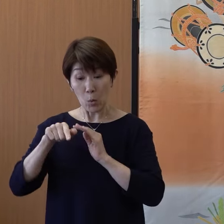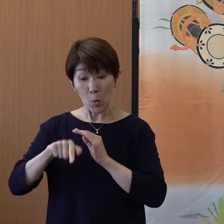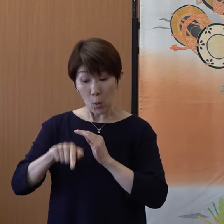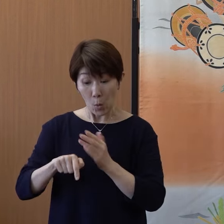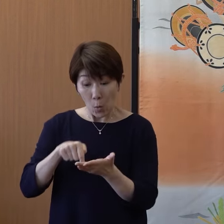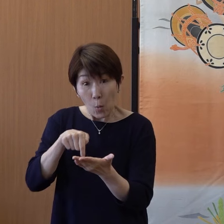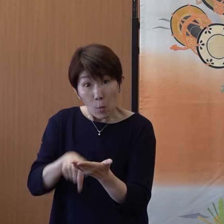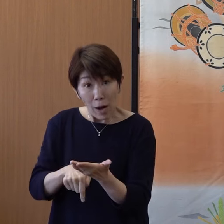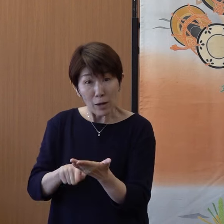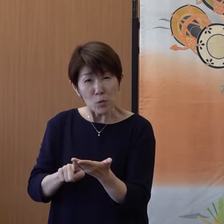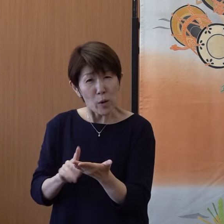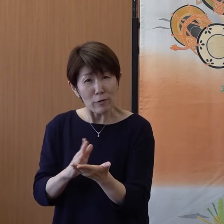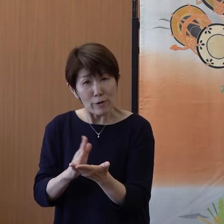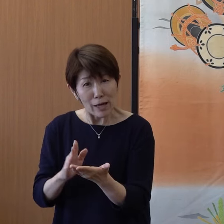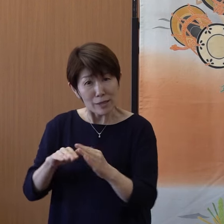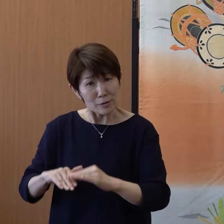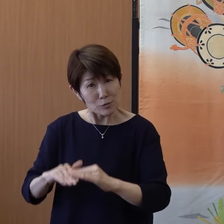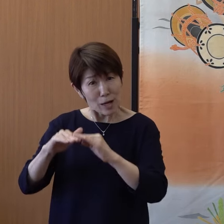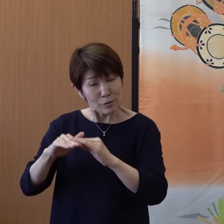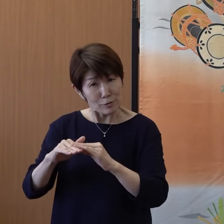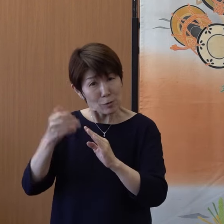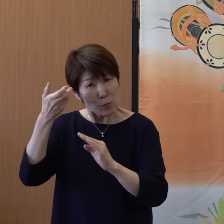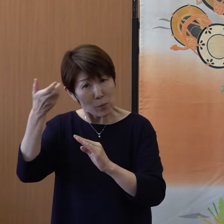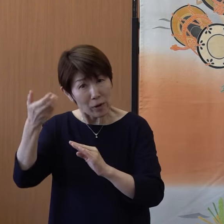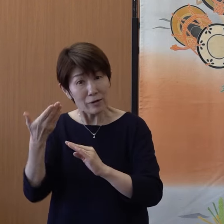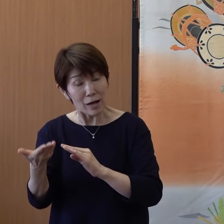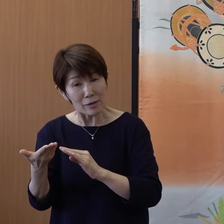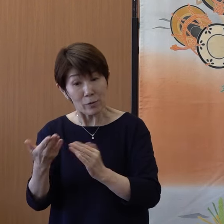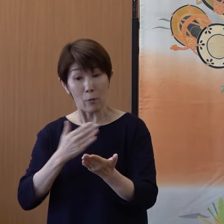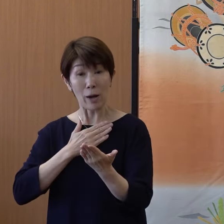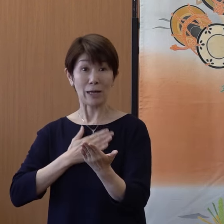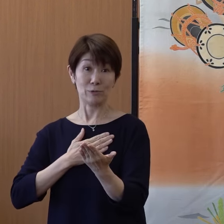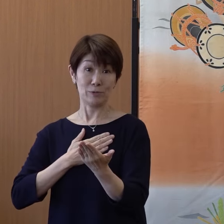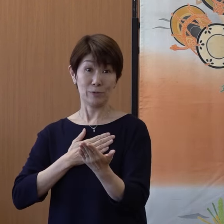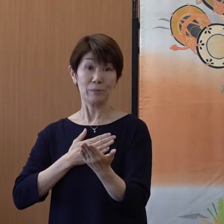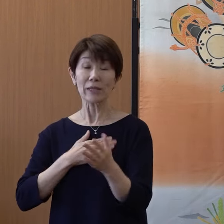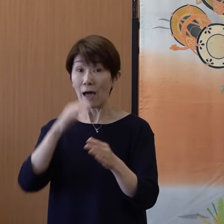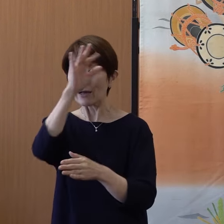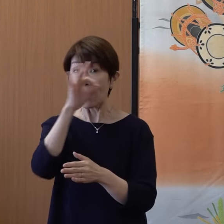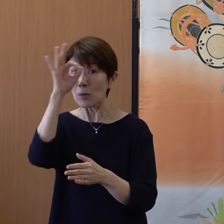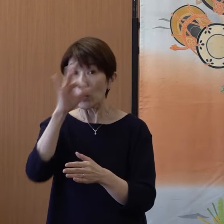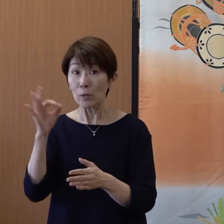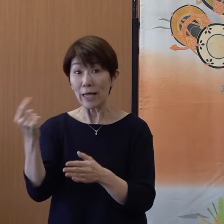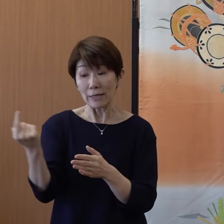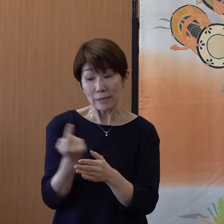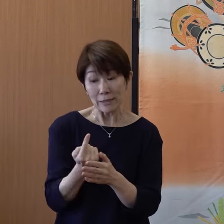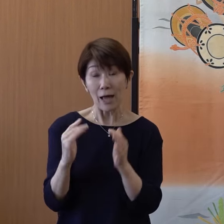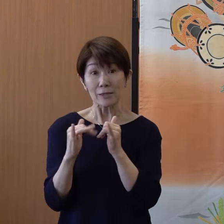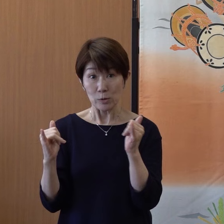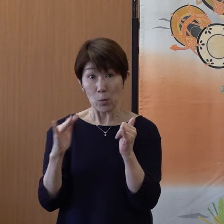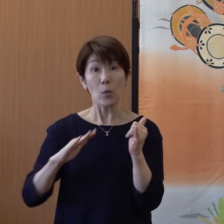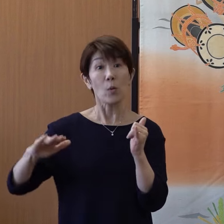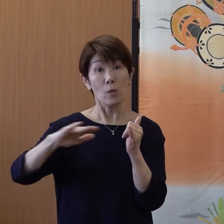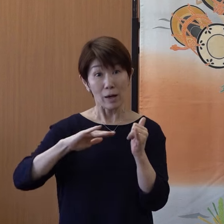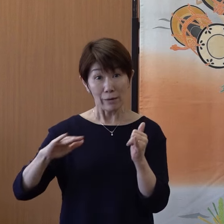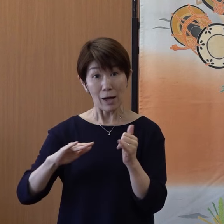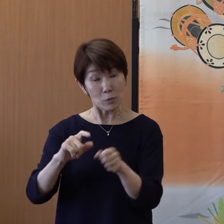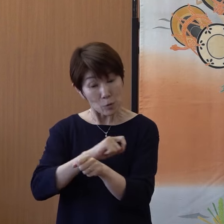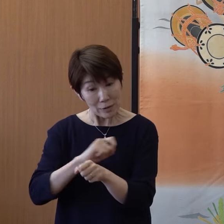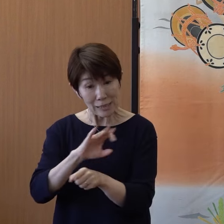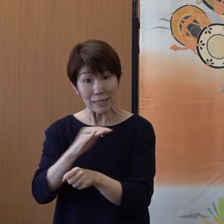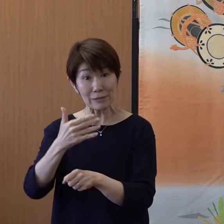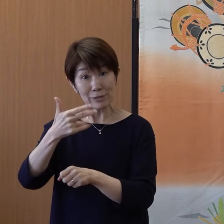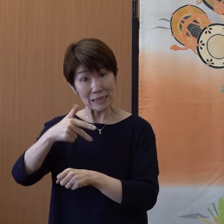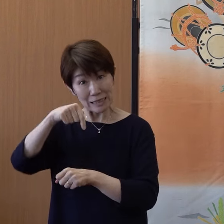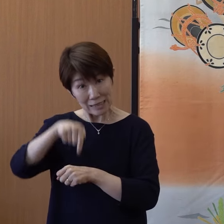るのかということも知ることができますし、観光で来られた方については、特に金沢市内の地の利に